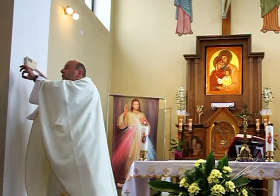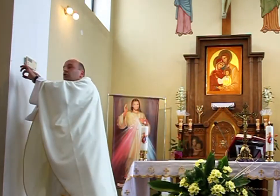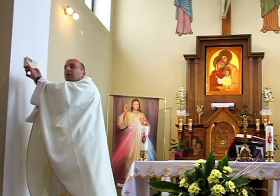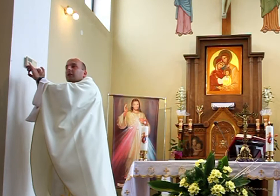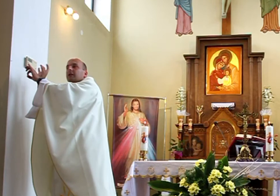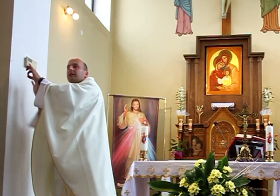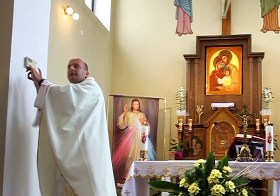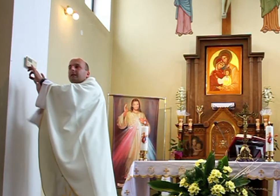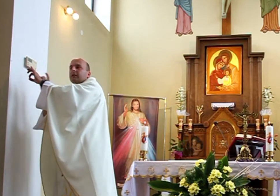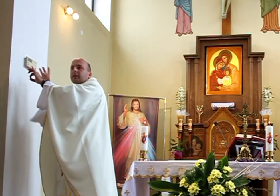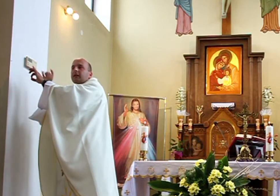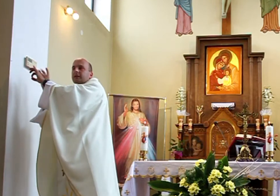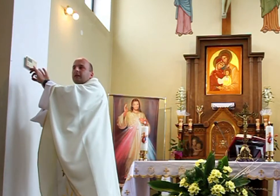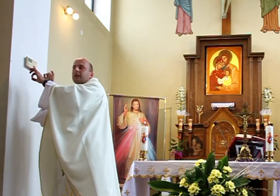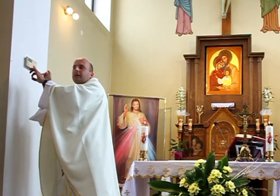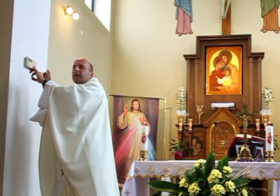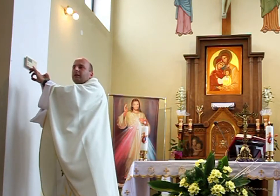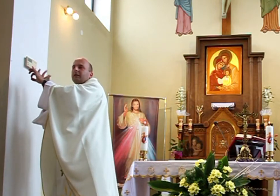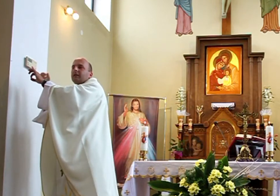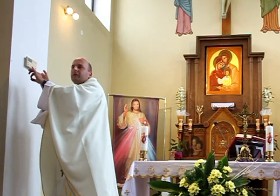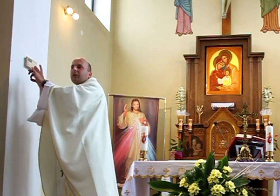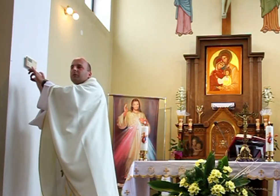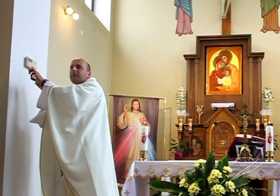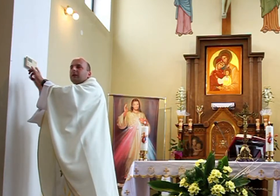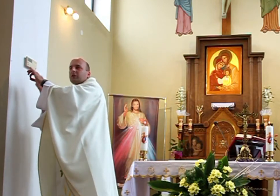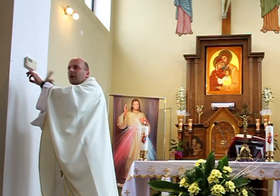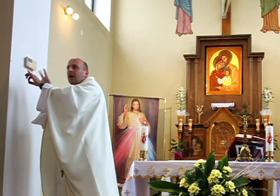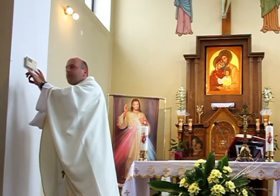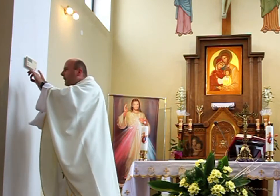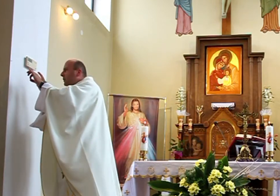widzi iskry światło tam jakieś, patrz,